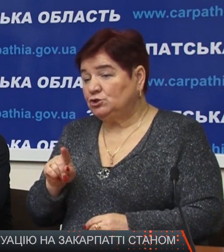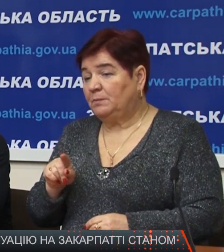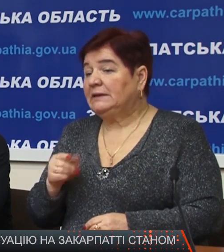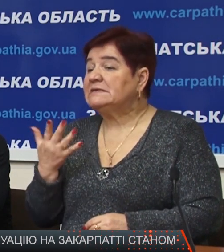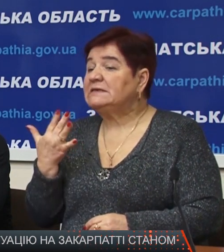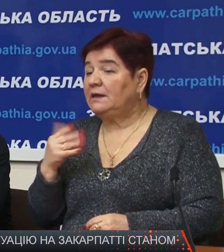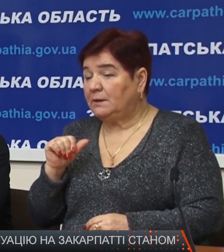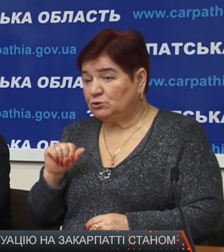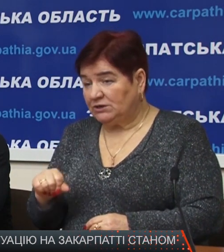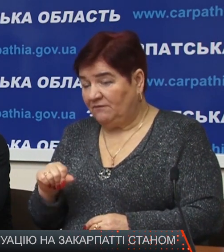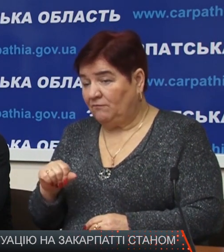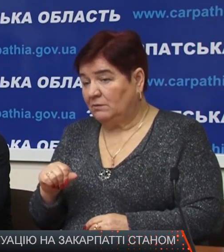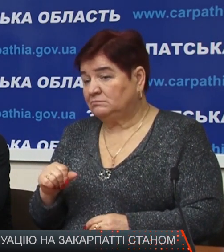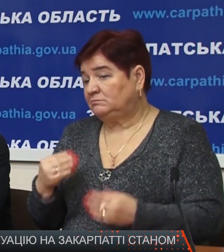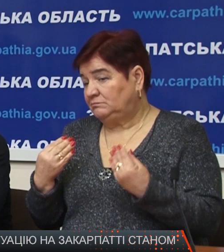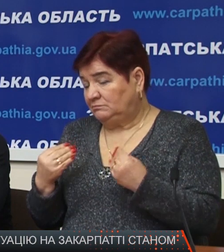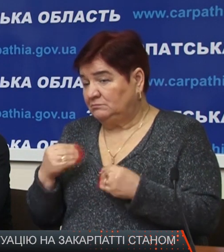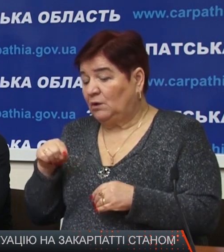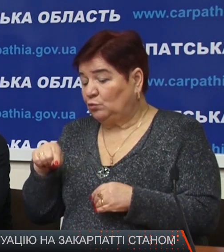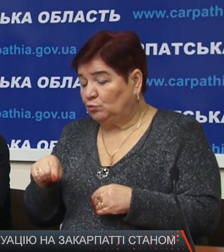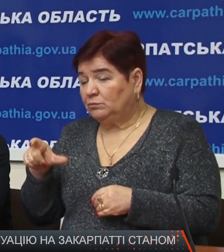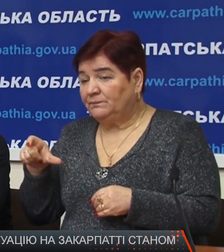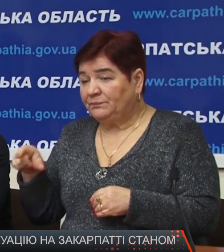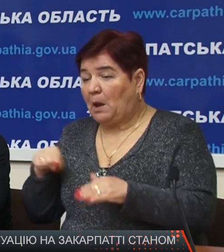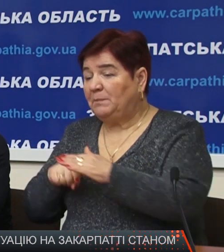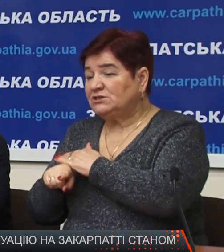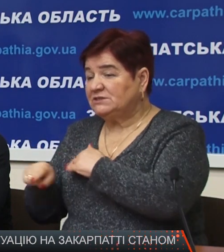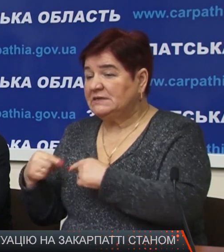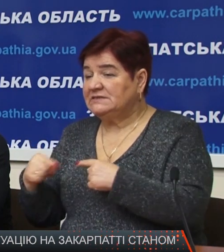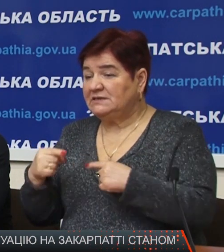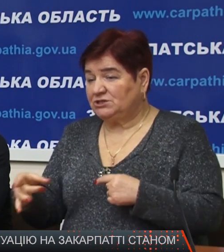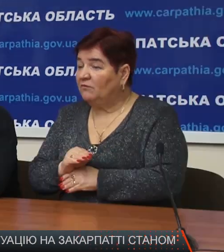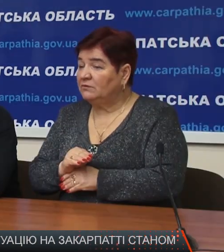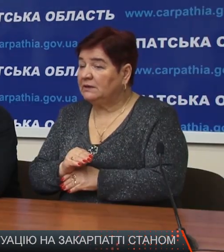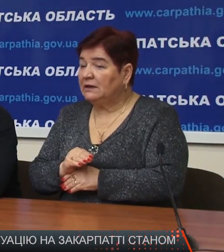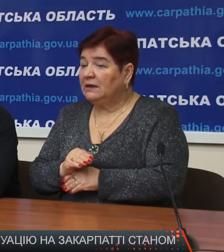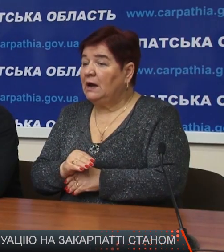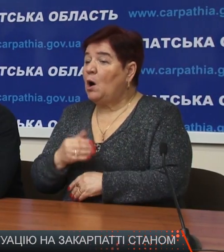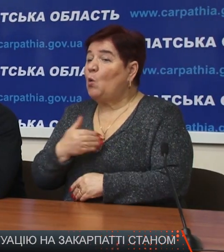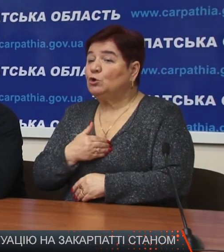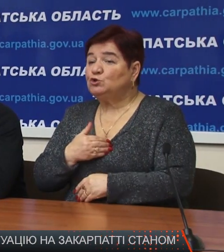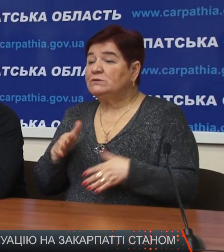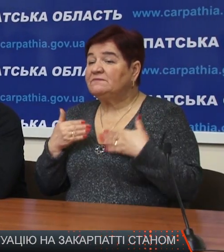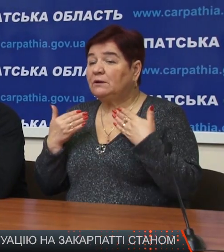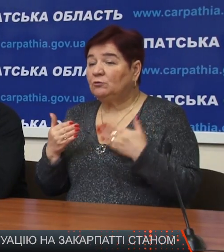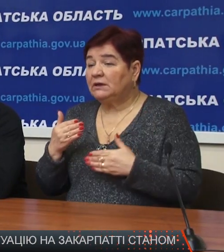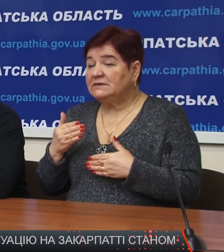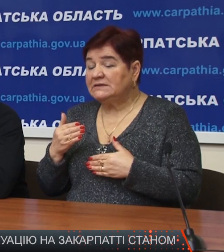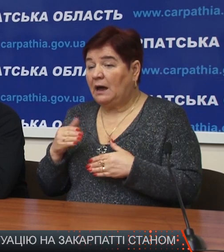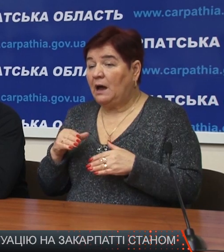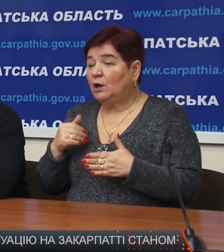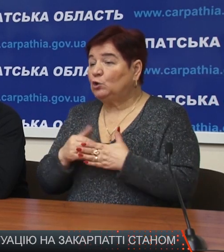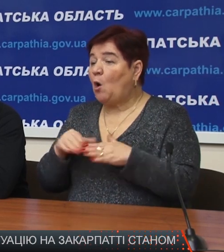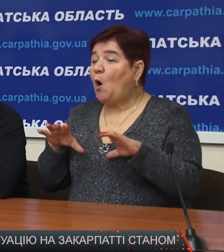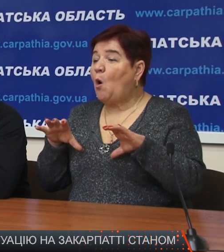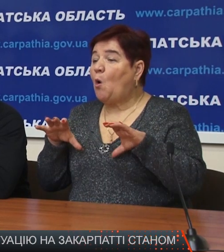це можливо, комфортно перебували тут біженці з інших регіонів нашої країни. Я хочу звернутися до голів ОСВБ,